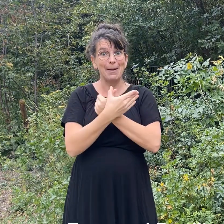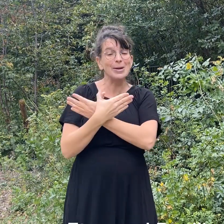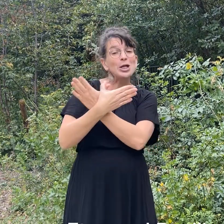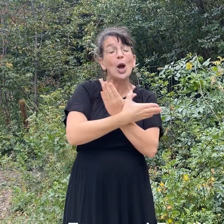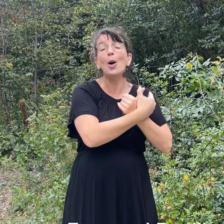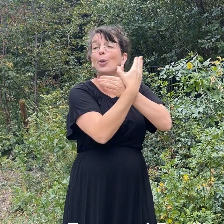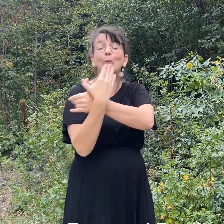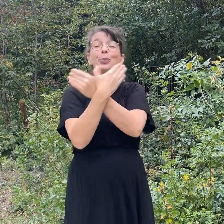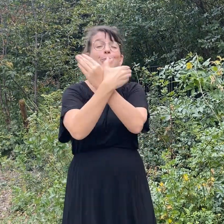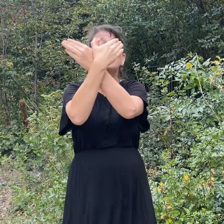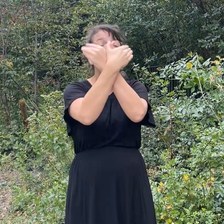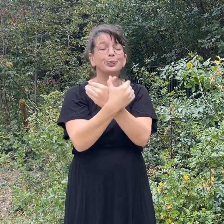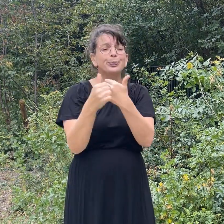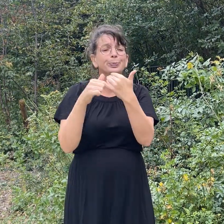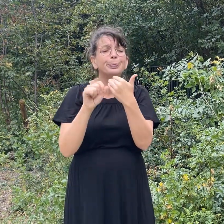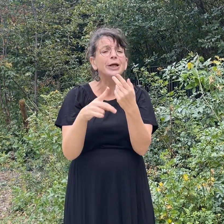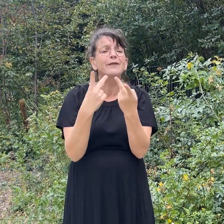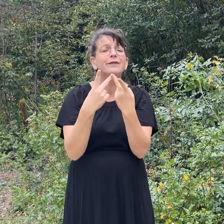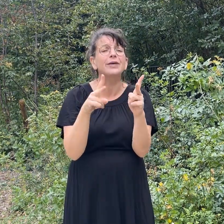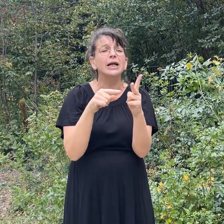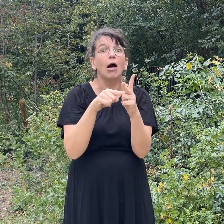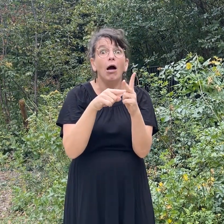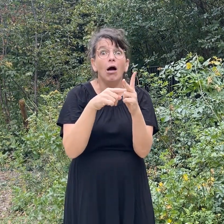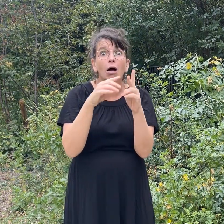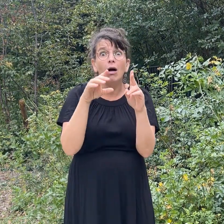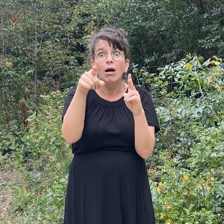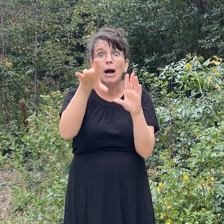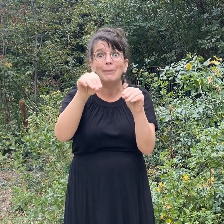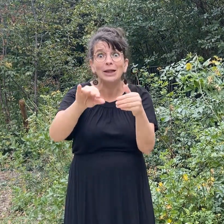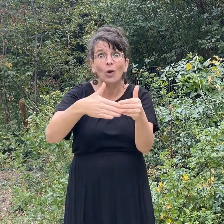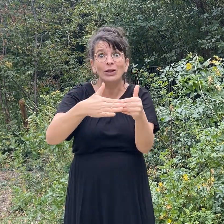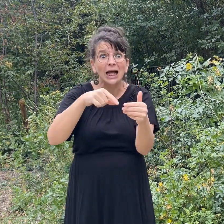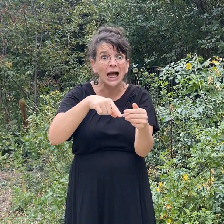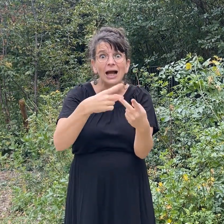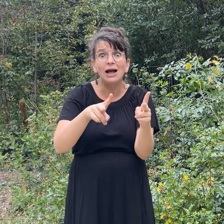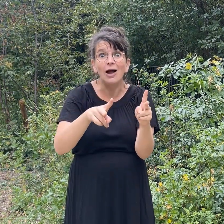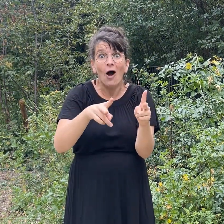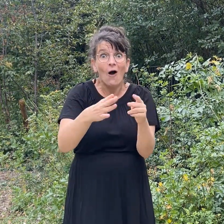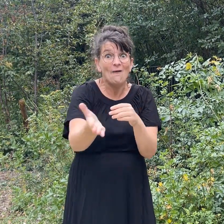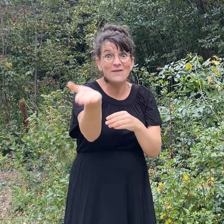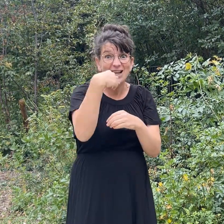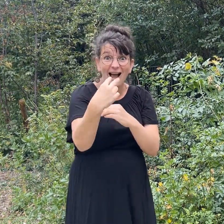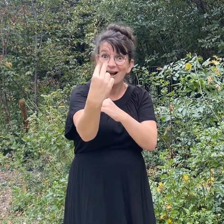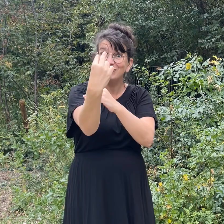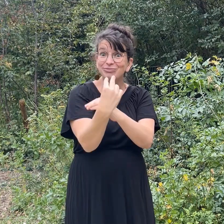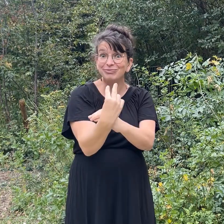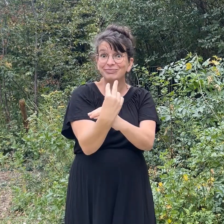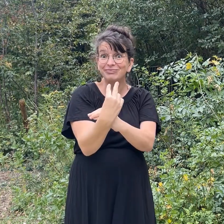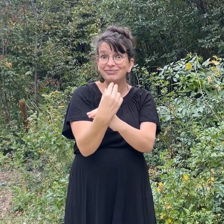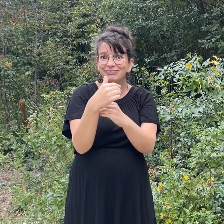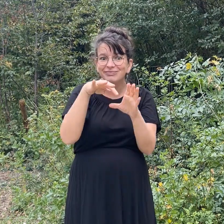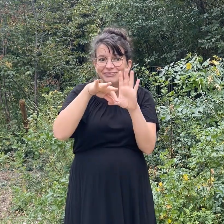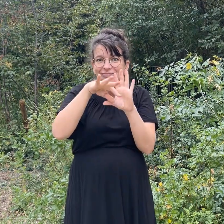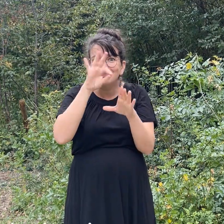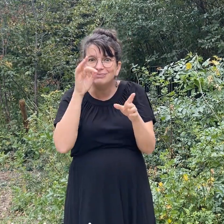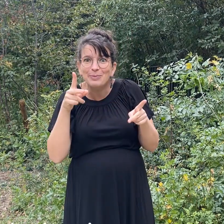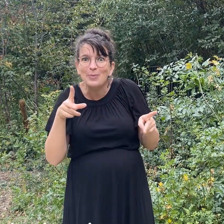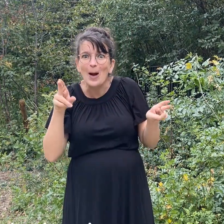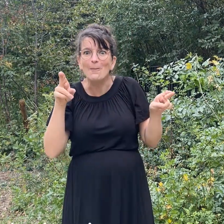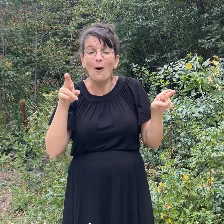Papillon viendra se poser dans votre ville, venez voir le spectacle. Lorsque nous entamerons sur scène le chansigne que